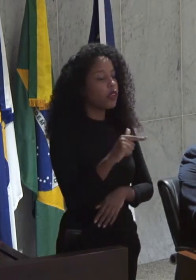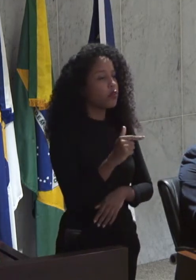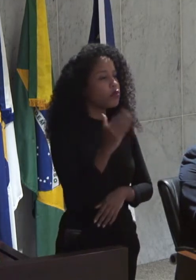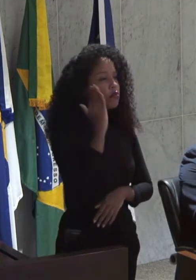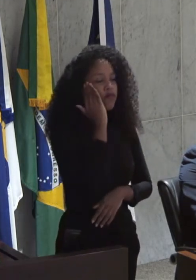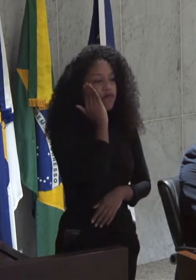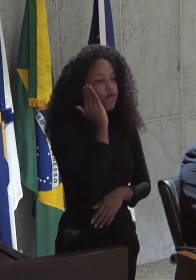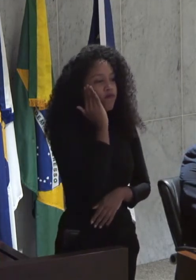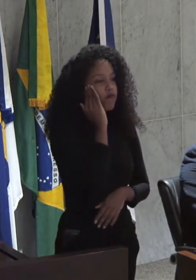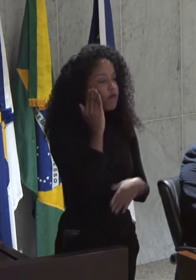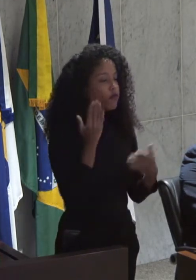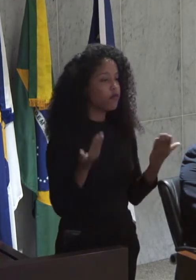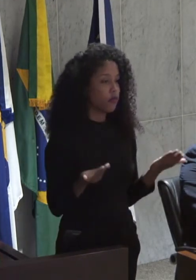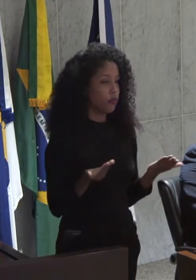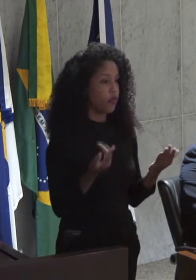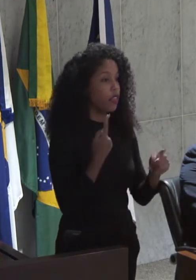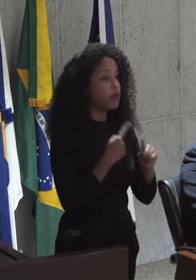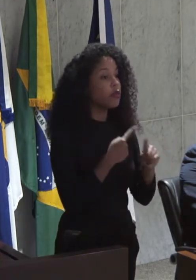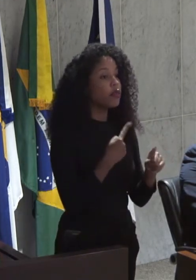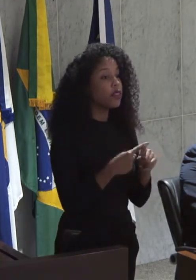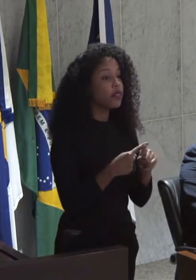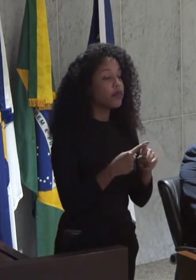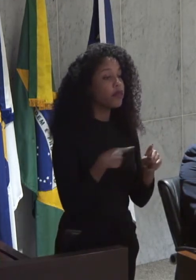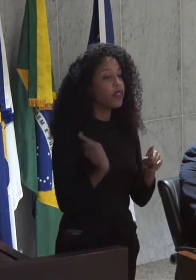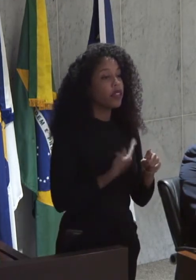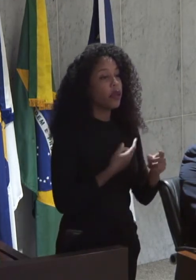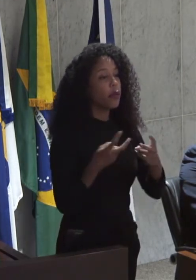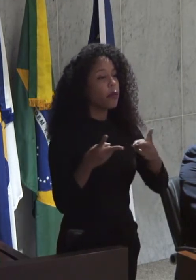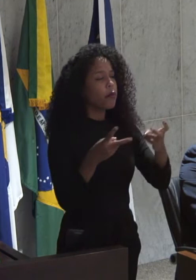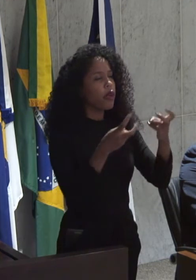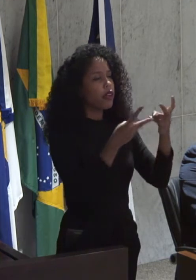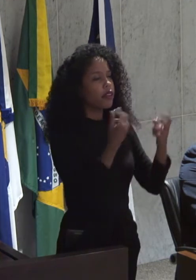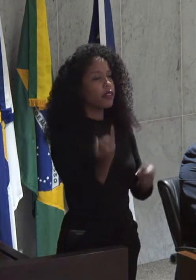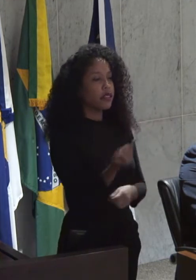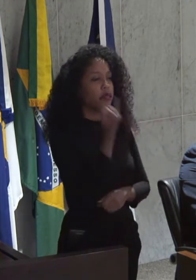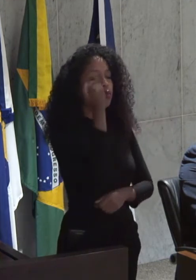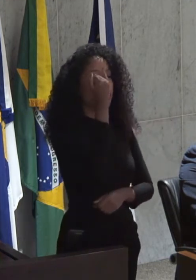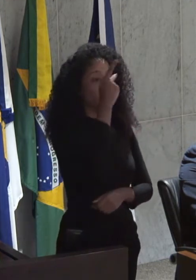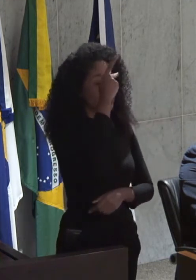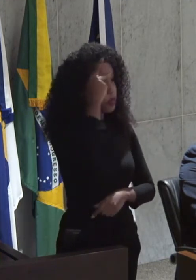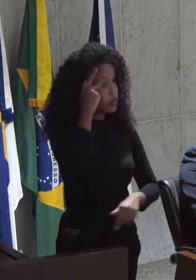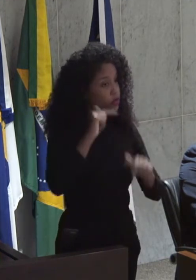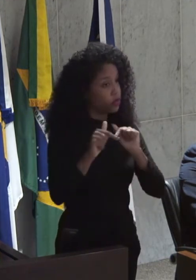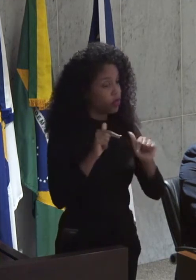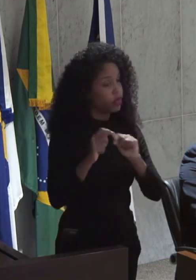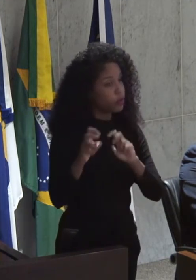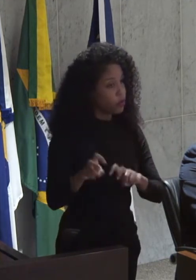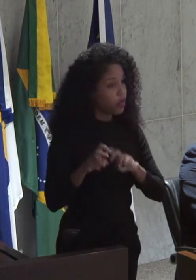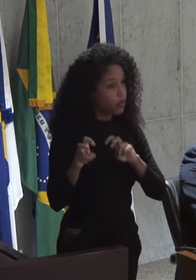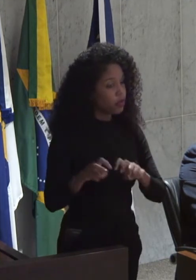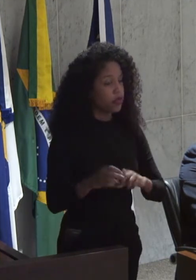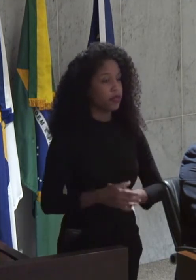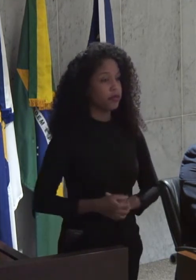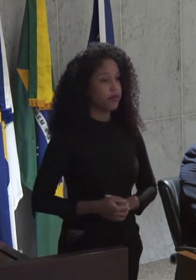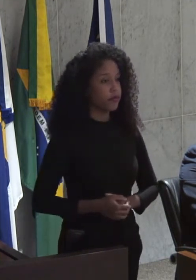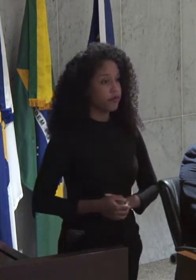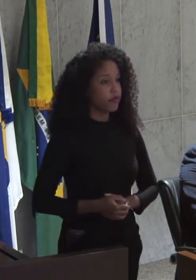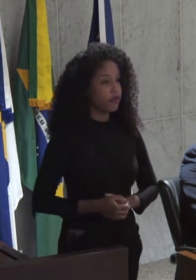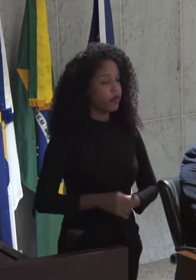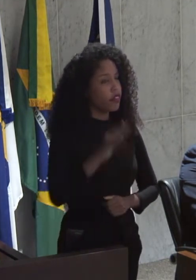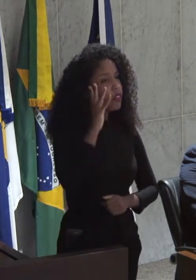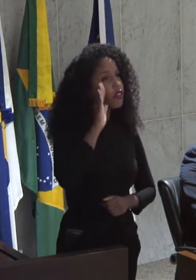porque basta a gente ver a importância dos trabalhadores do campo, basta uma semana